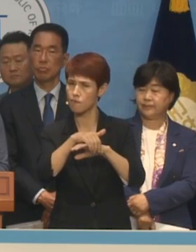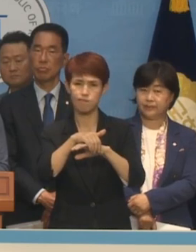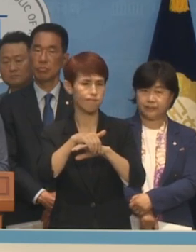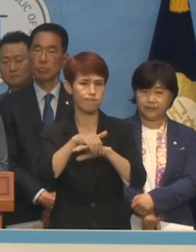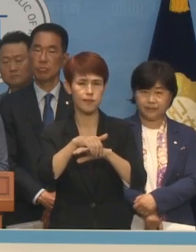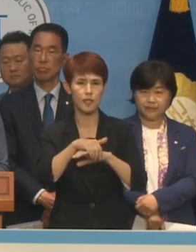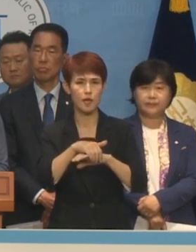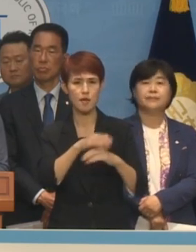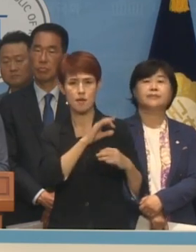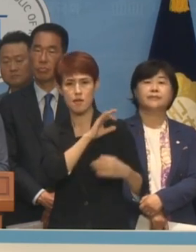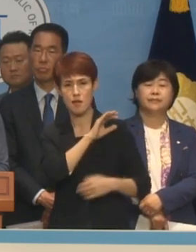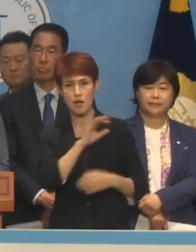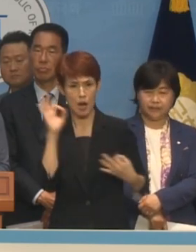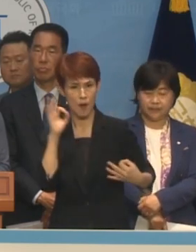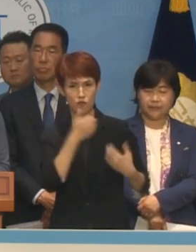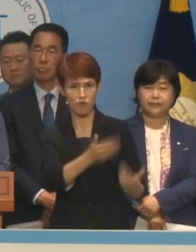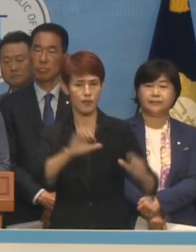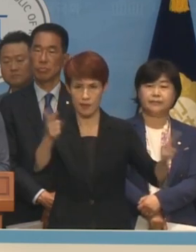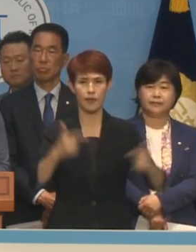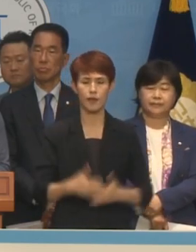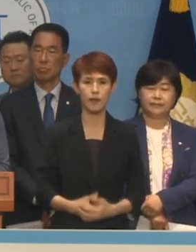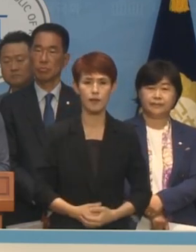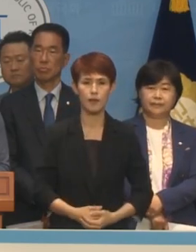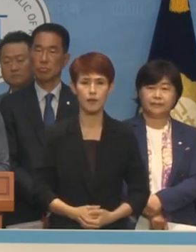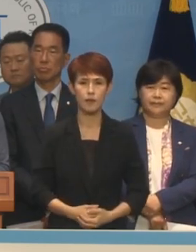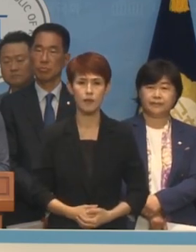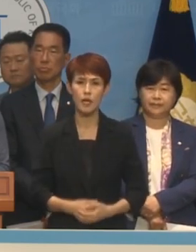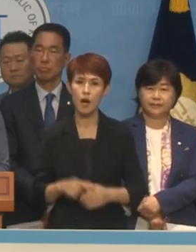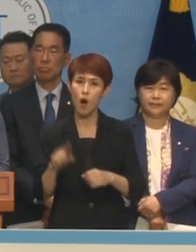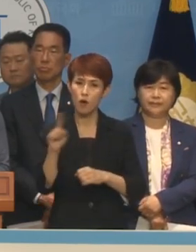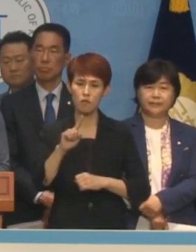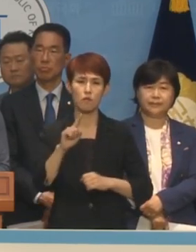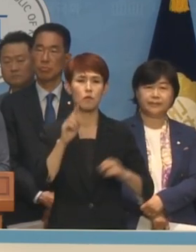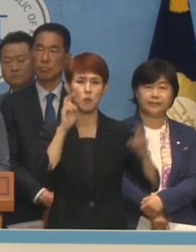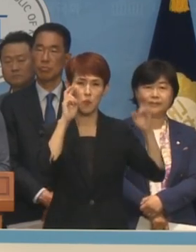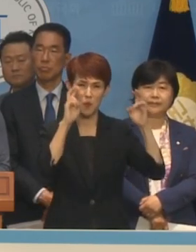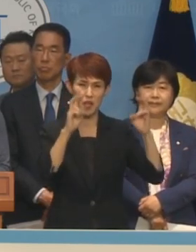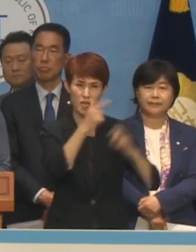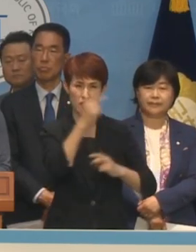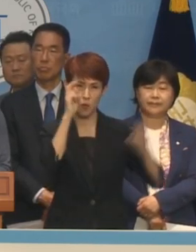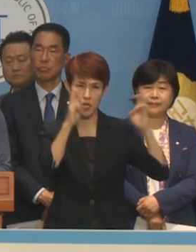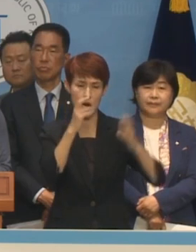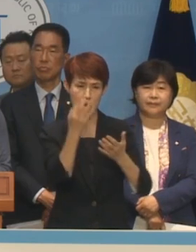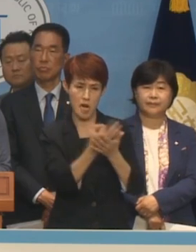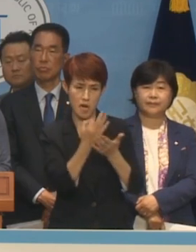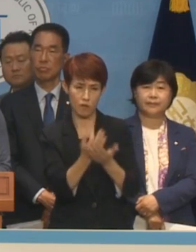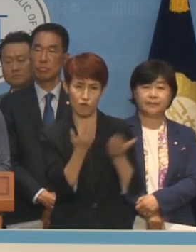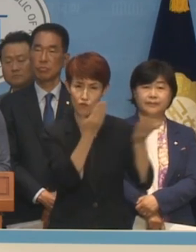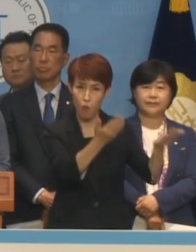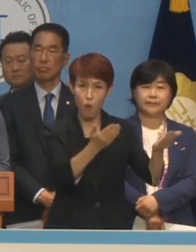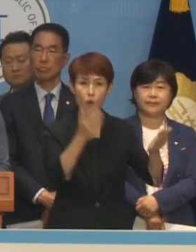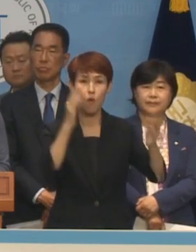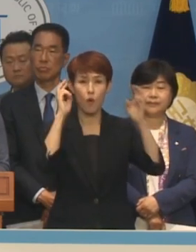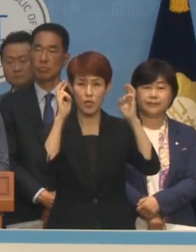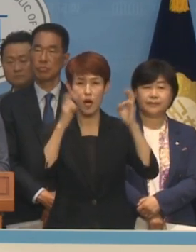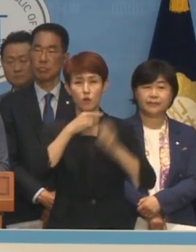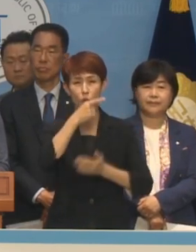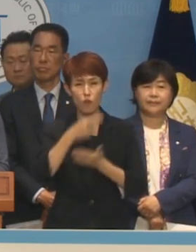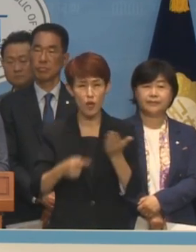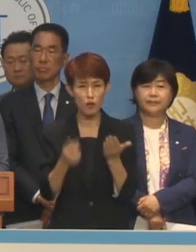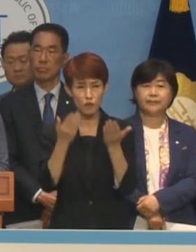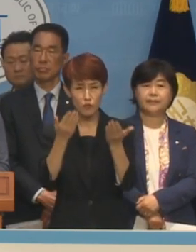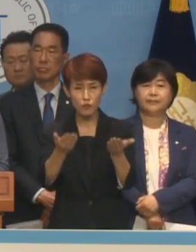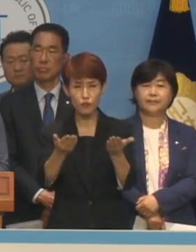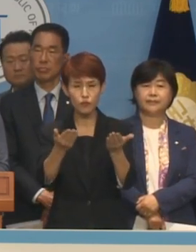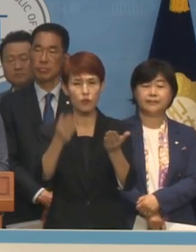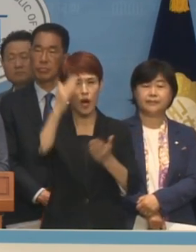결코 좌시하지 않을 것이다. 또한 특정 재벌에게 이익을 가져다 주며 회사의 재선상의 손해를 가져다